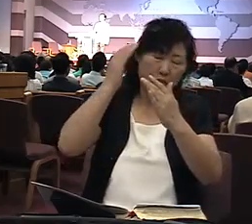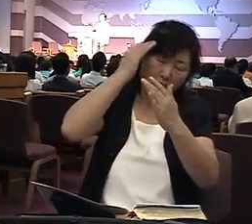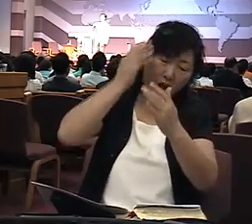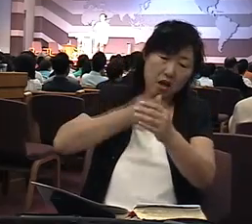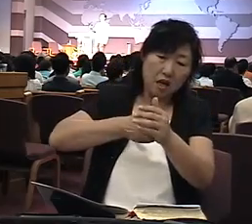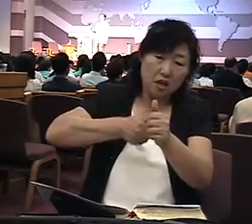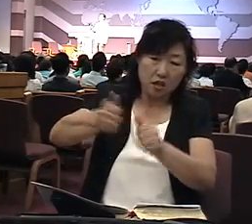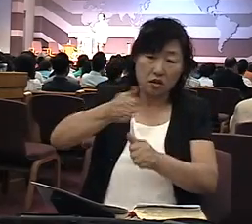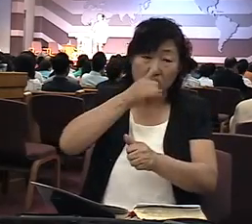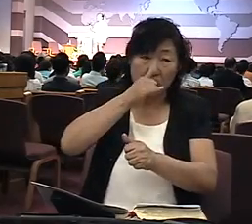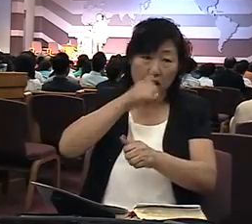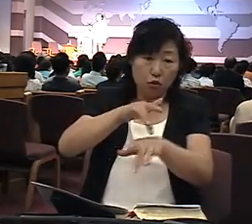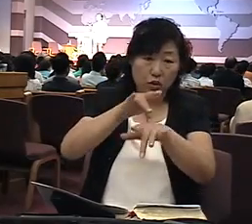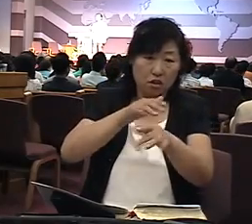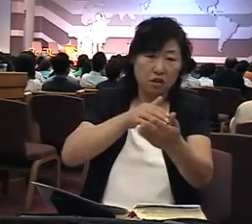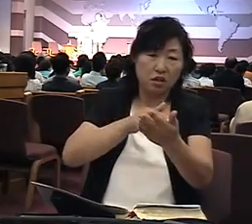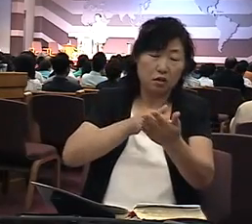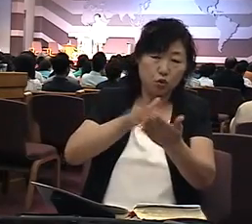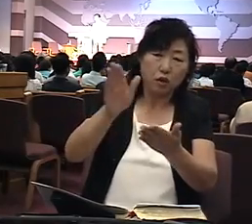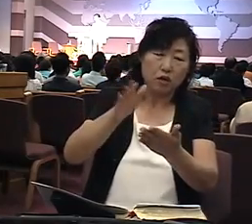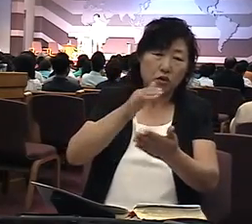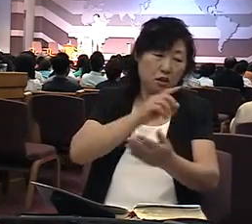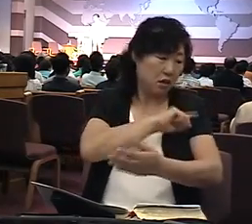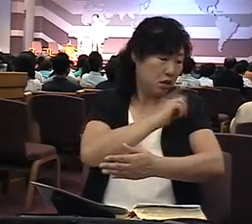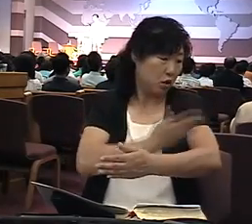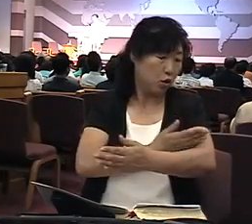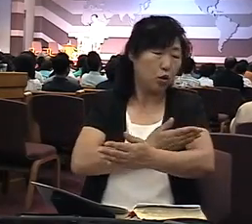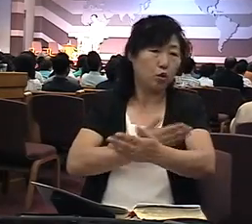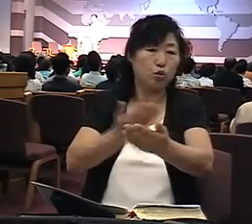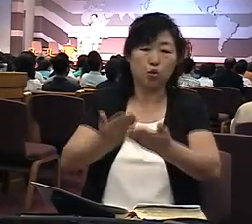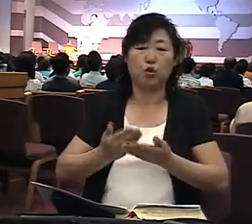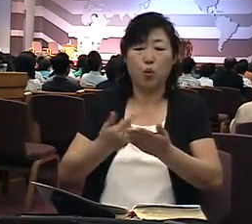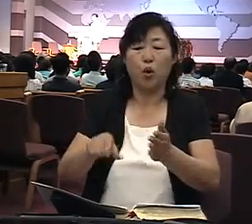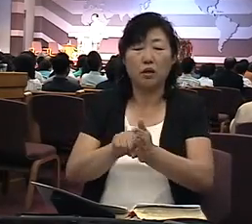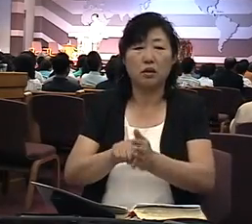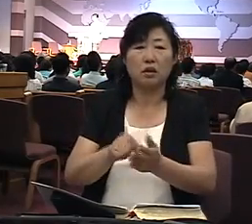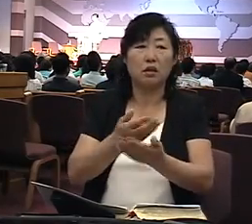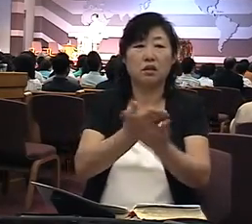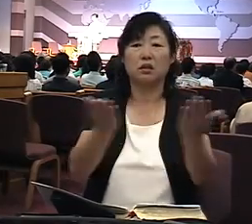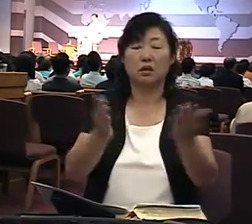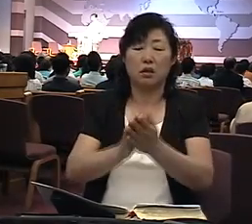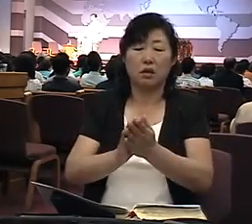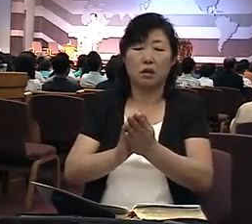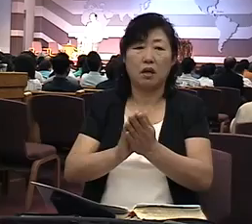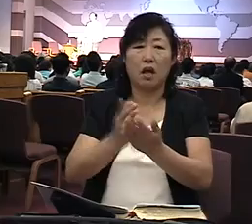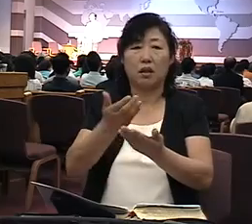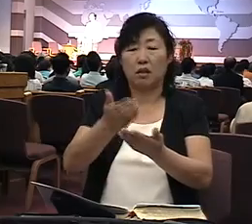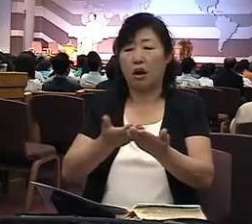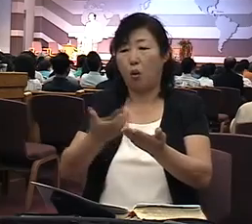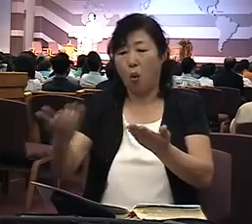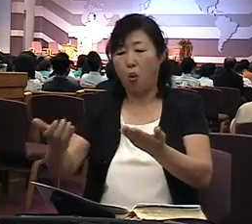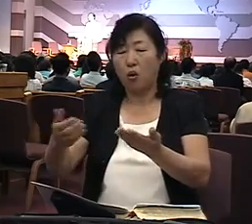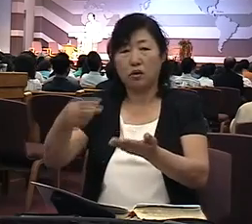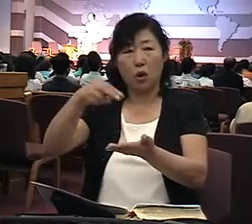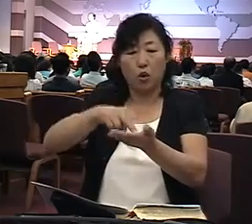귀신들을 쫓아낼 수 있는 능력을 주시기 위하여 그들을 따로 세우셨다고 말씀하십니다. 여러분 보셨죠?